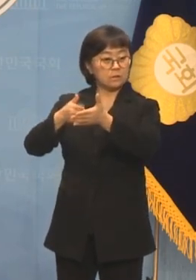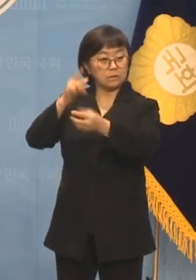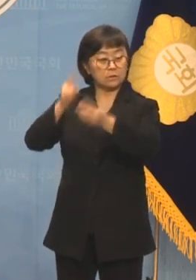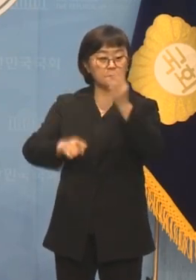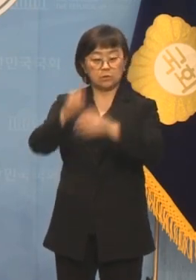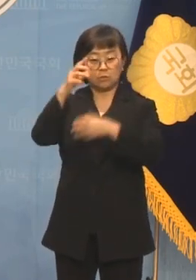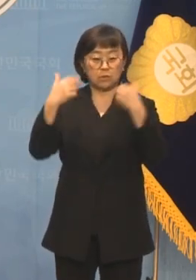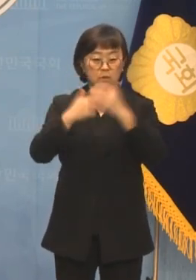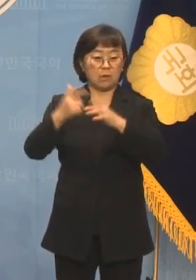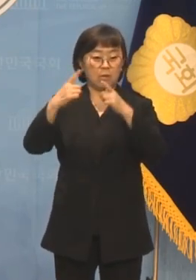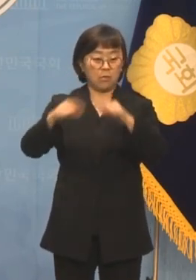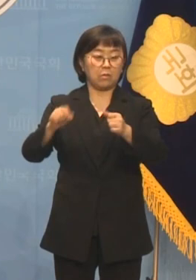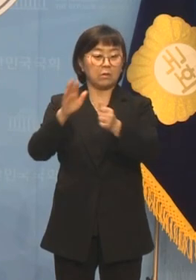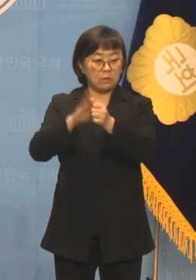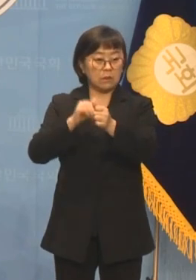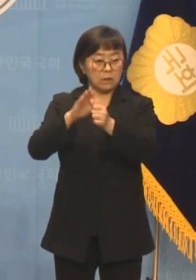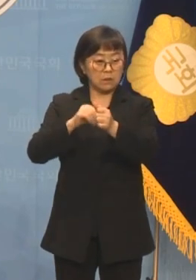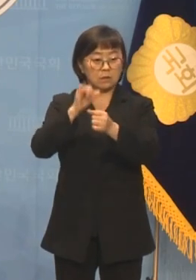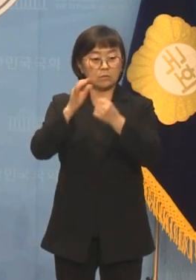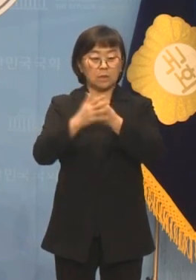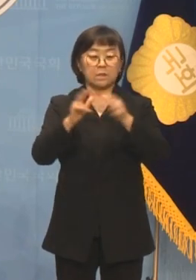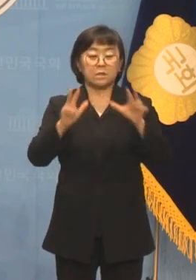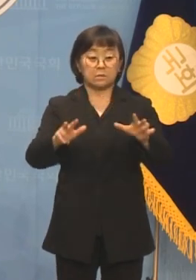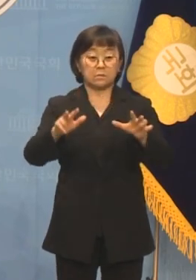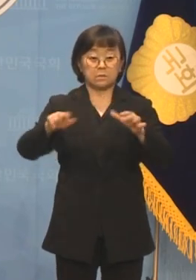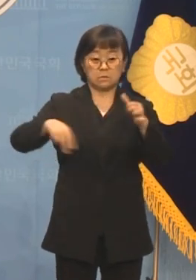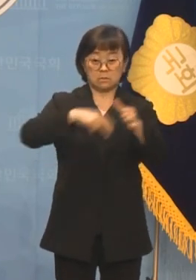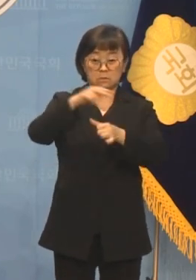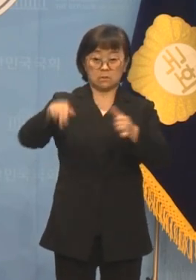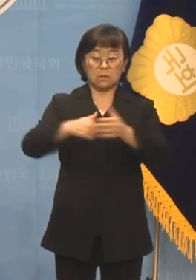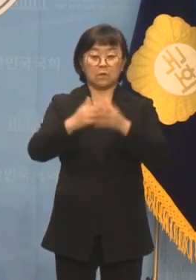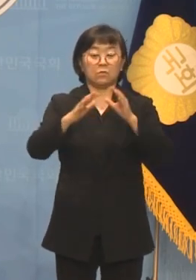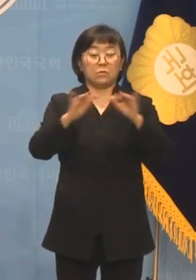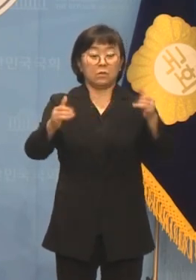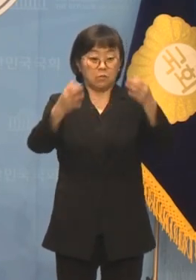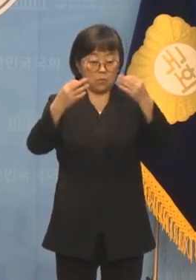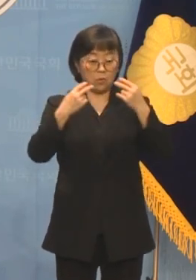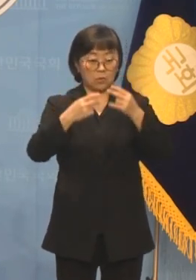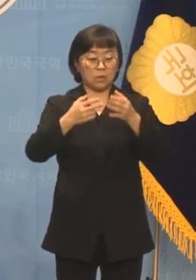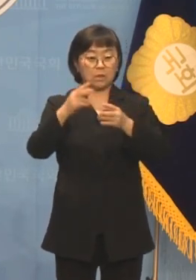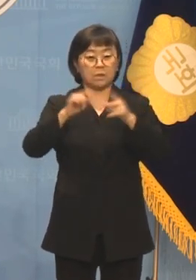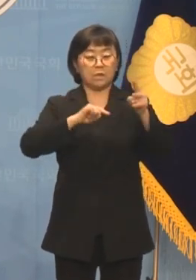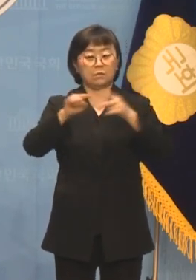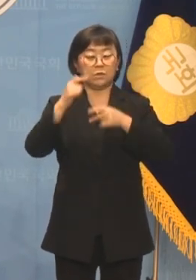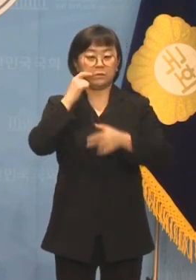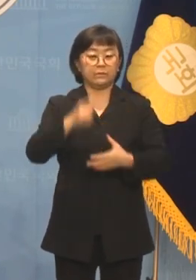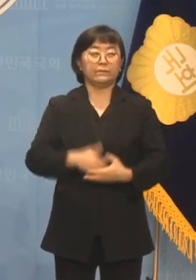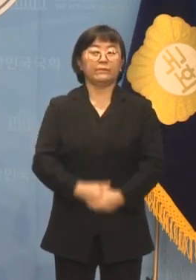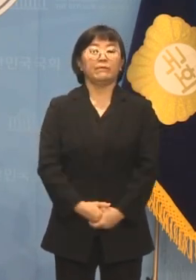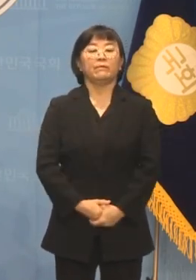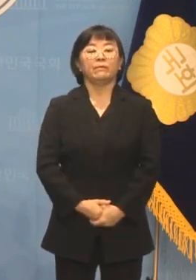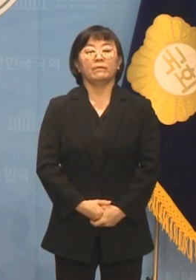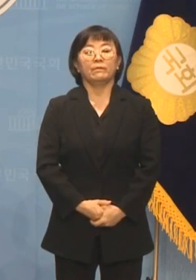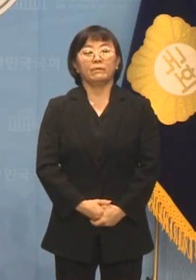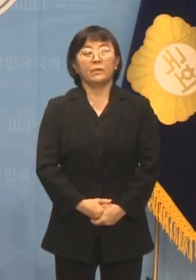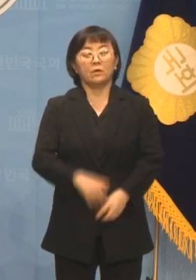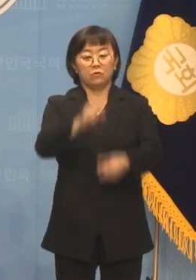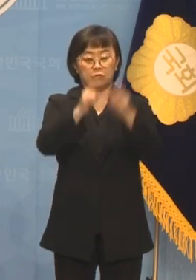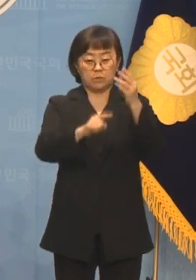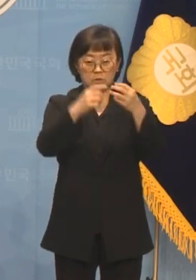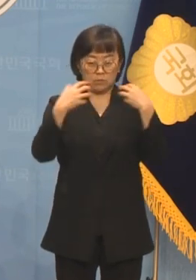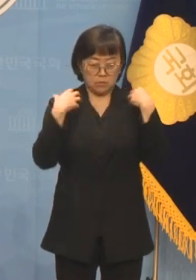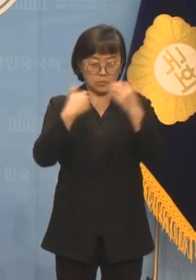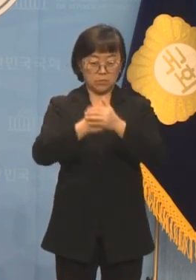그런 일본 정부를 달래고 있는 지금의 현실을 국민은 납득하지 못합니다. 윤석열